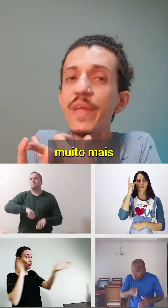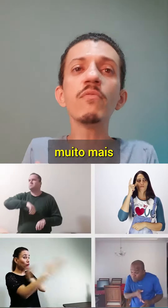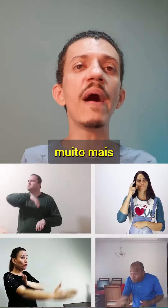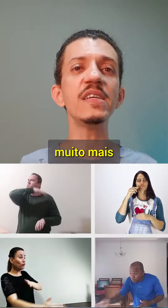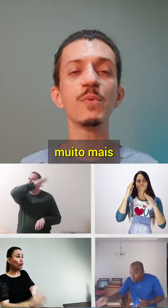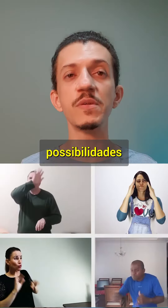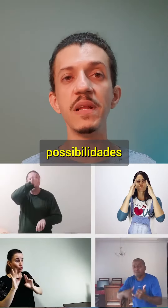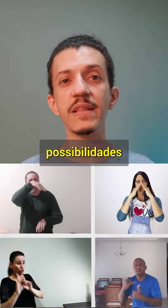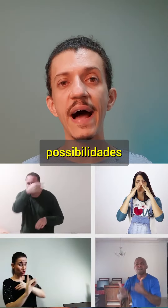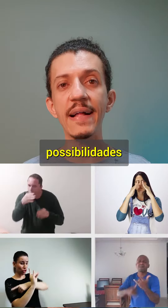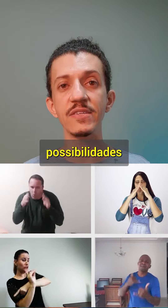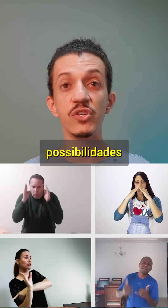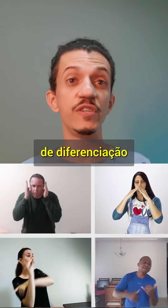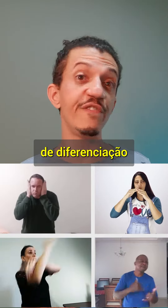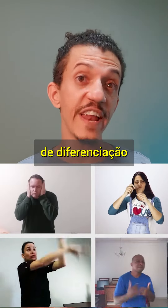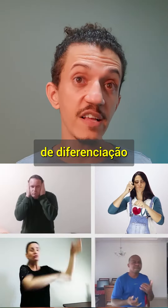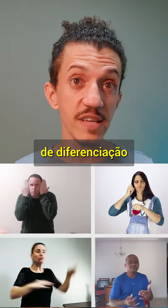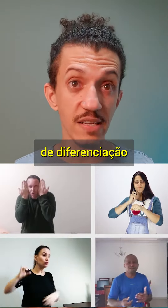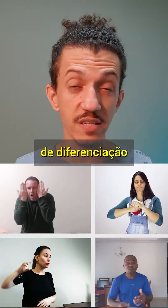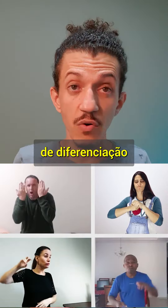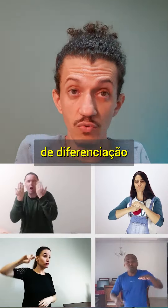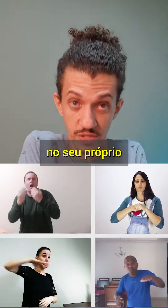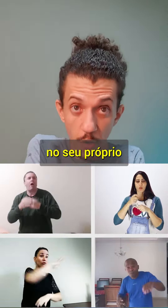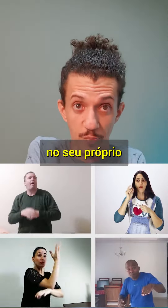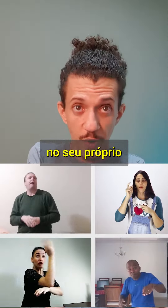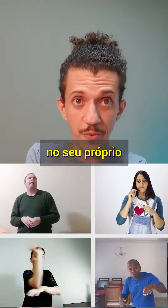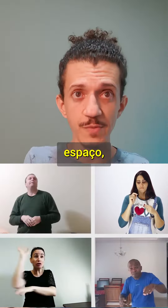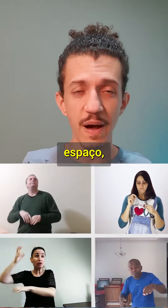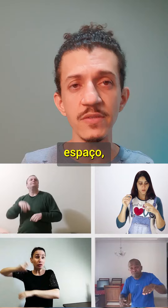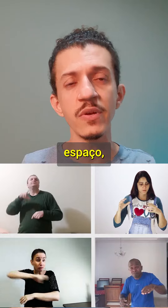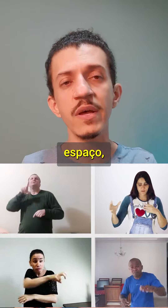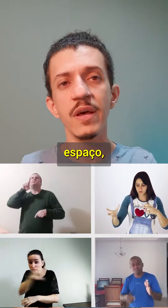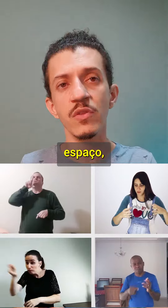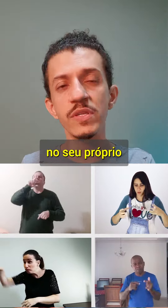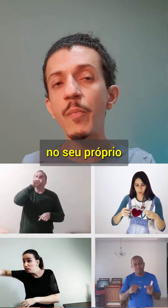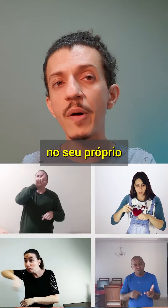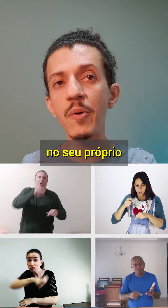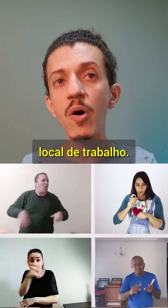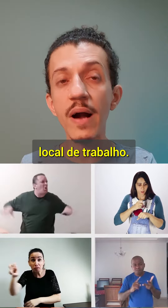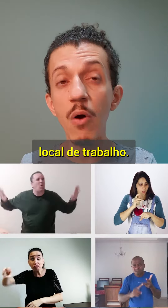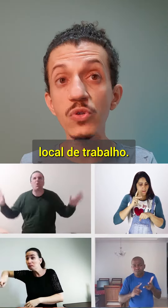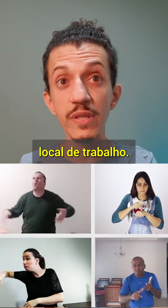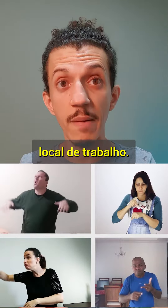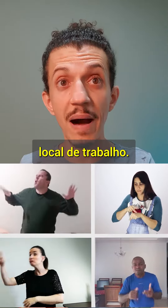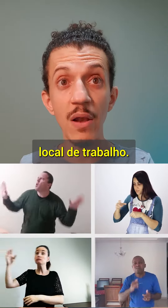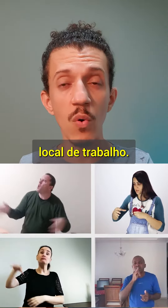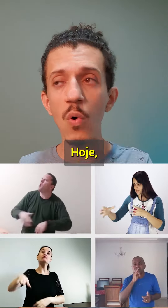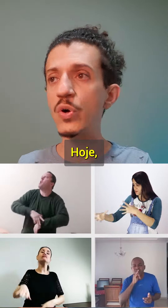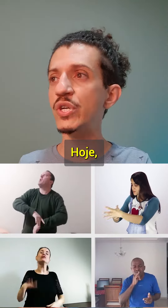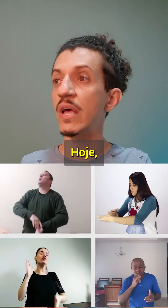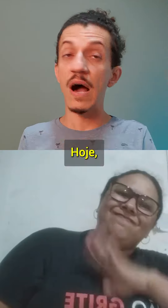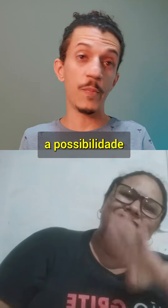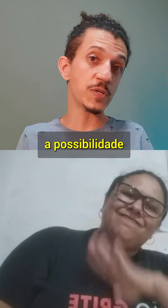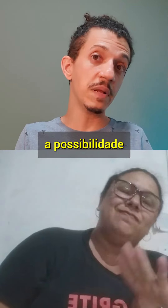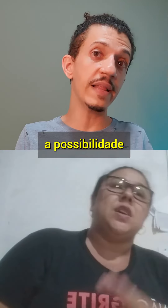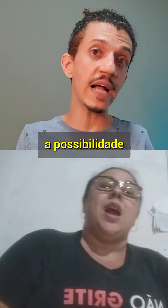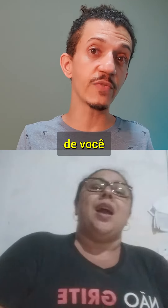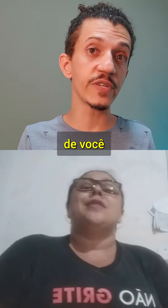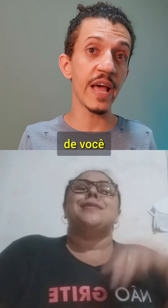muito mais possibilidades de diferenciação no seu próprio espaço, no seu próprio local de trabalho hoje, a possibilidade de você